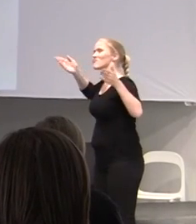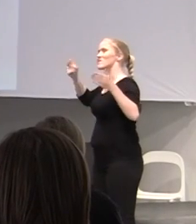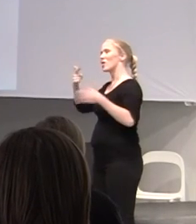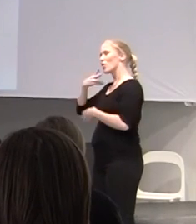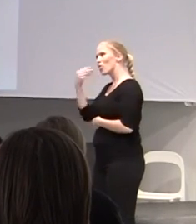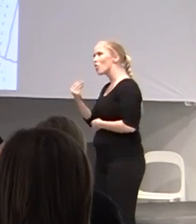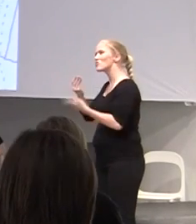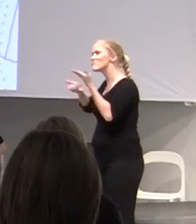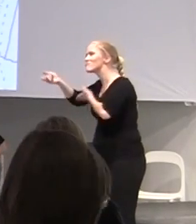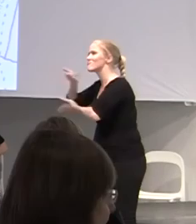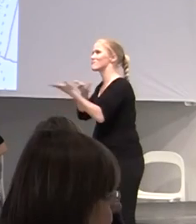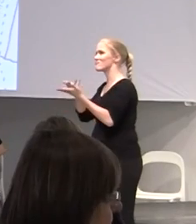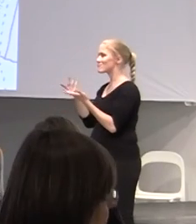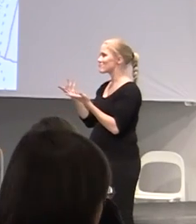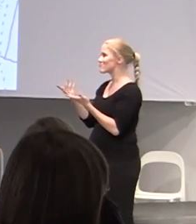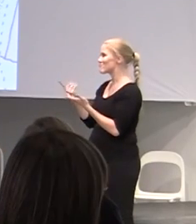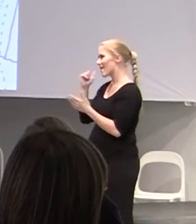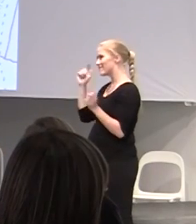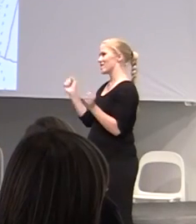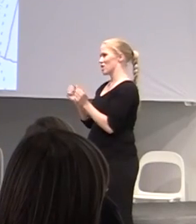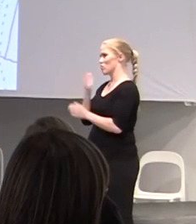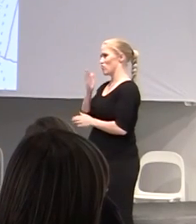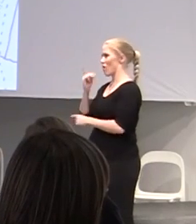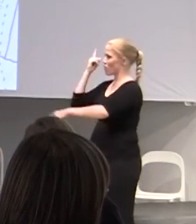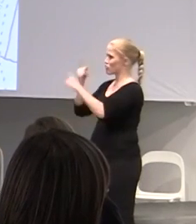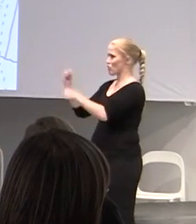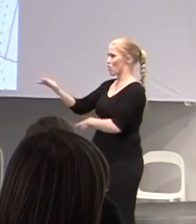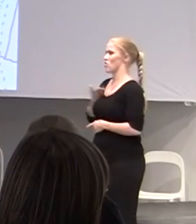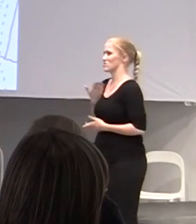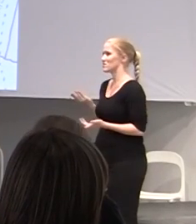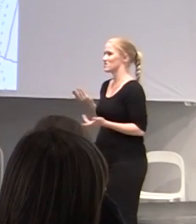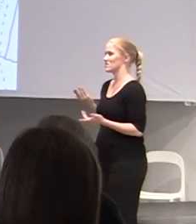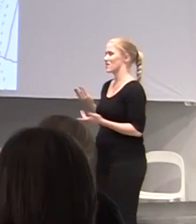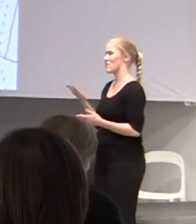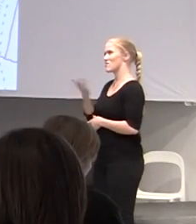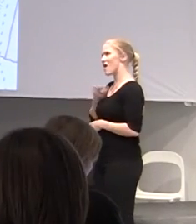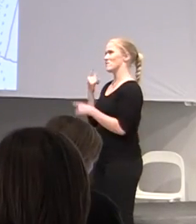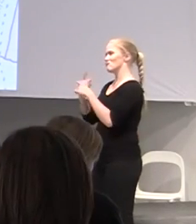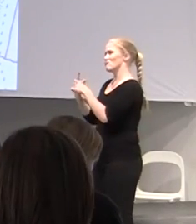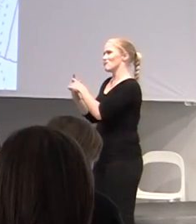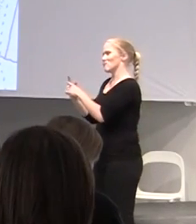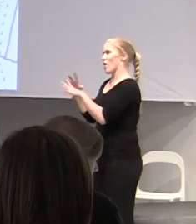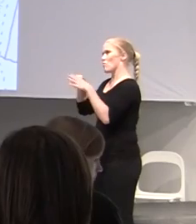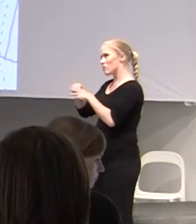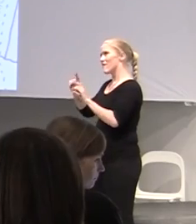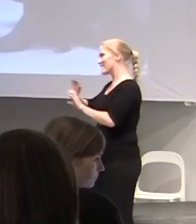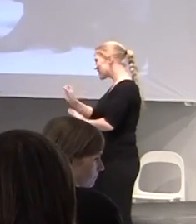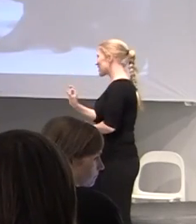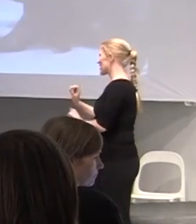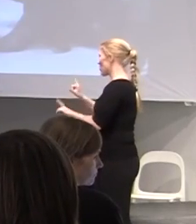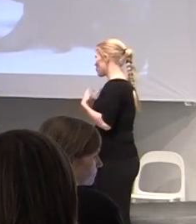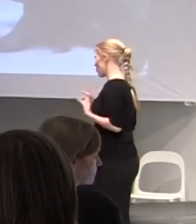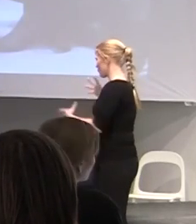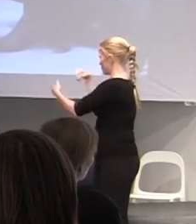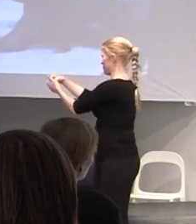diskutovat, sdílet, věřím, že se odsud odnesete alespoň něco přínosného pro vaši praxi. Chci vás ještě upozornit, na